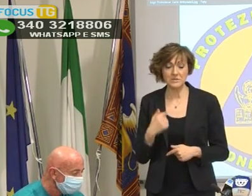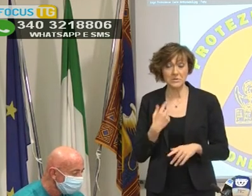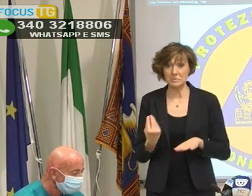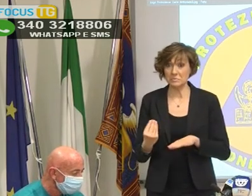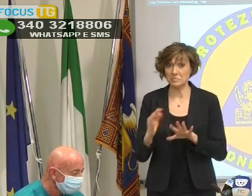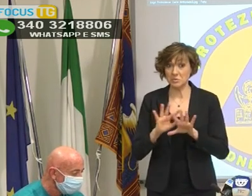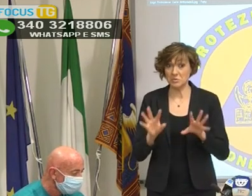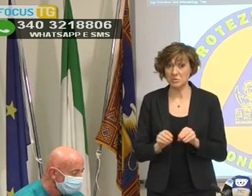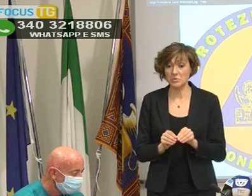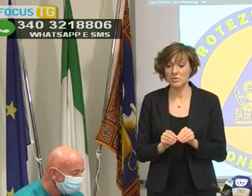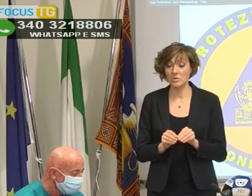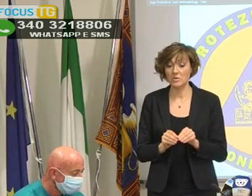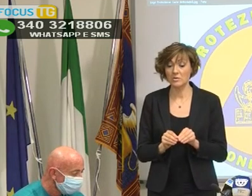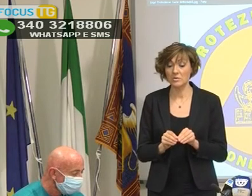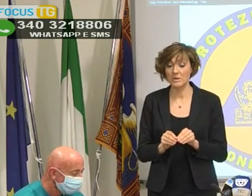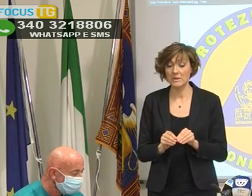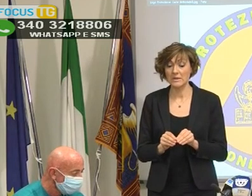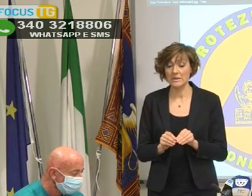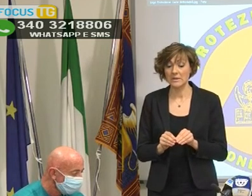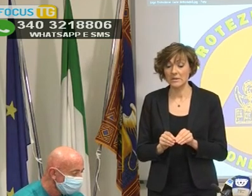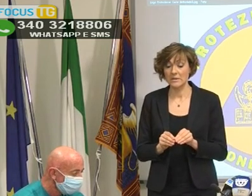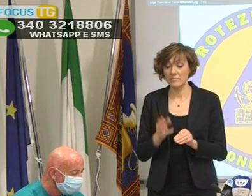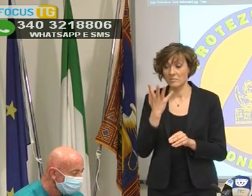Passerei, se volete, ma vi dico anche due robe...